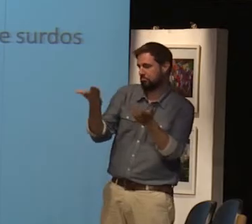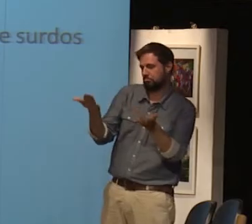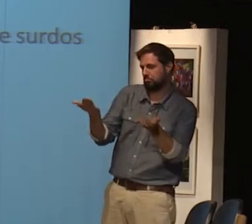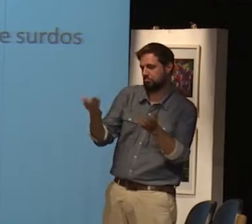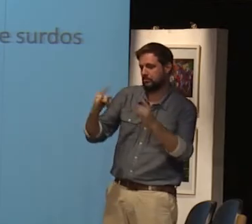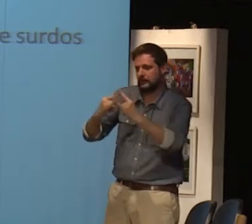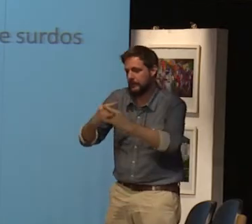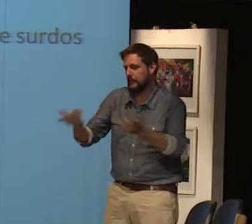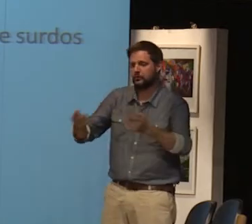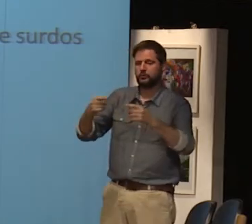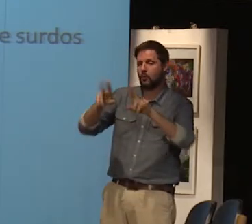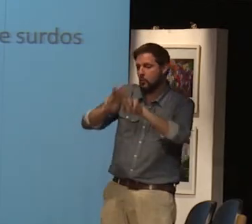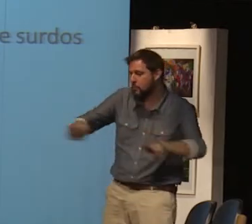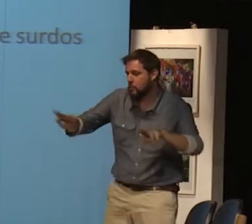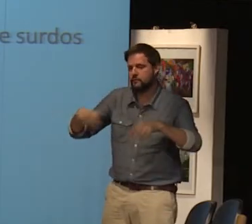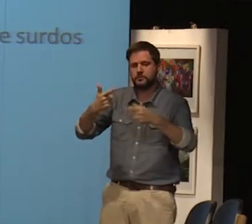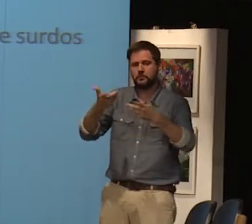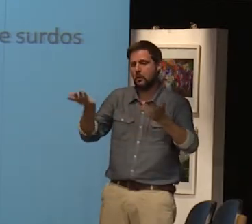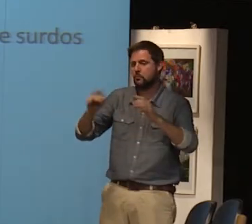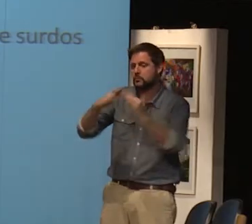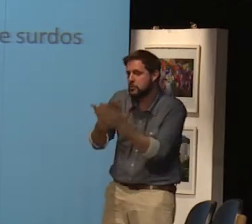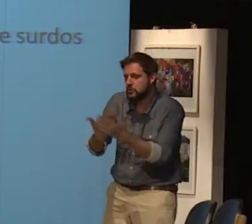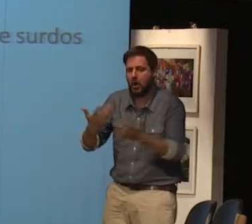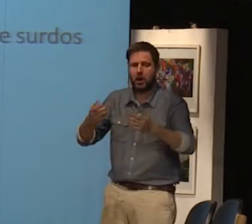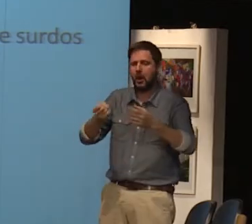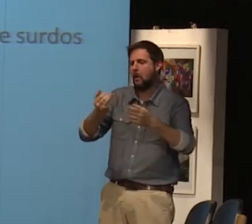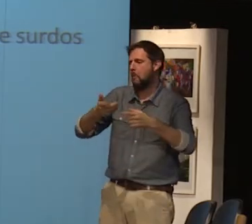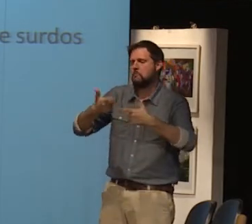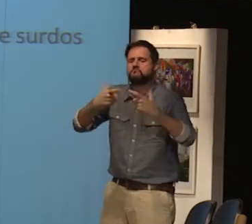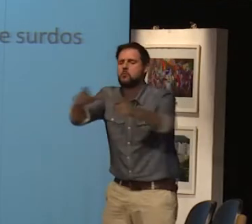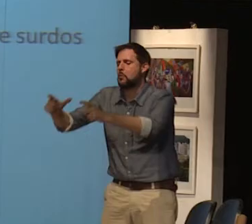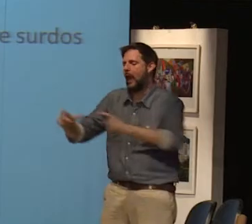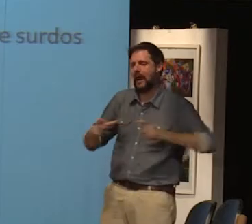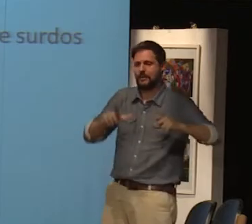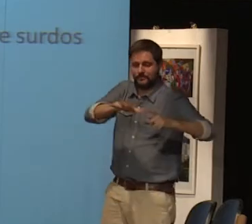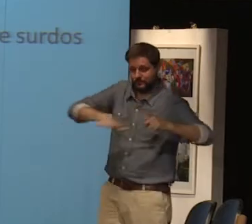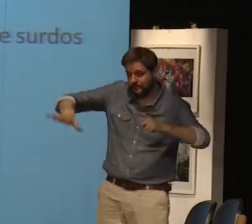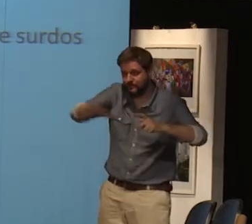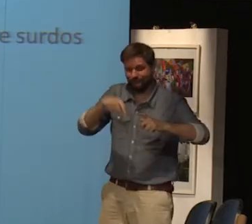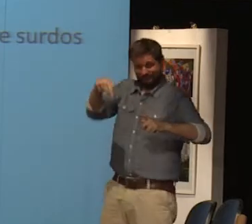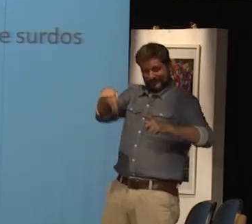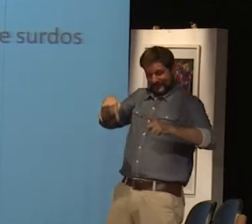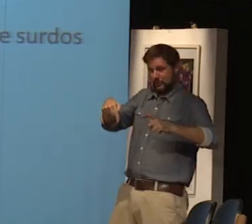então, como é que se dá dessa relação? Por exemplo, no INES, na UFSC, numa escola onde tenha surdos inseridos,